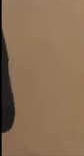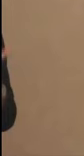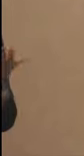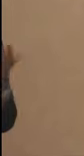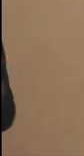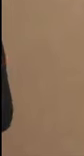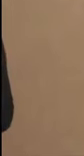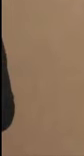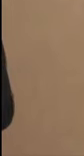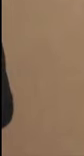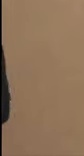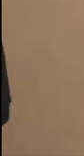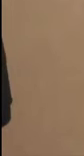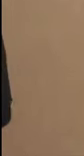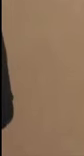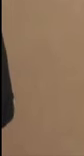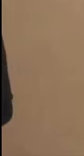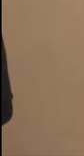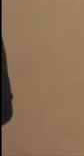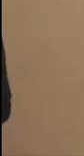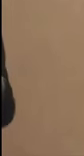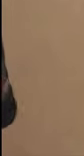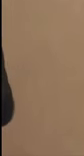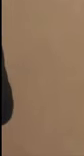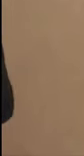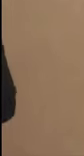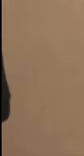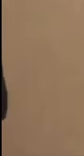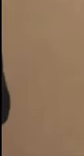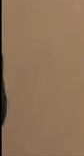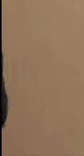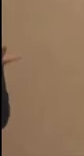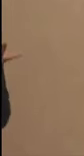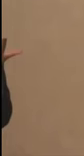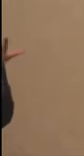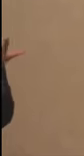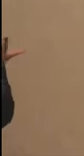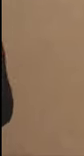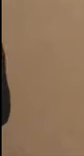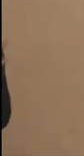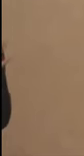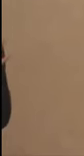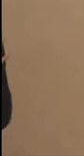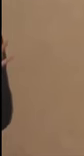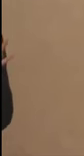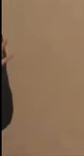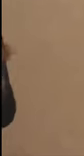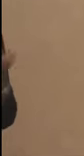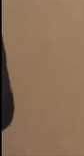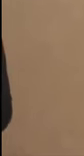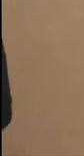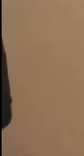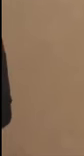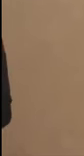per venire qua, perché comunque avete affrontato dei viaggi. Allora il nostro obiettivo, lo sapete